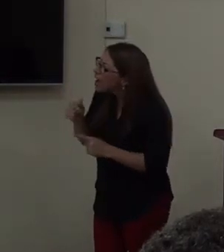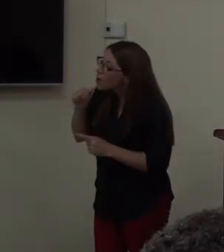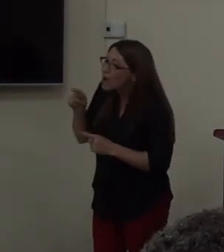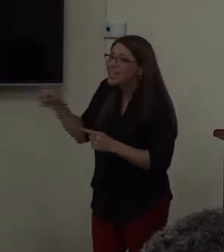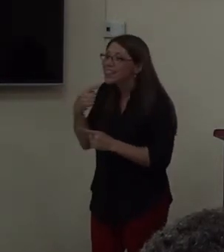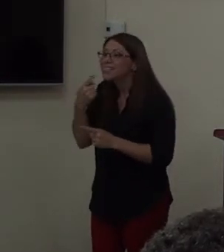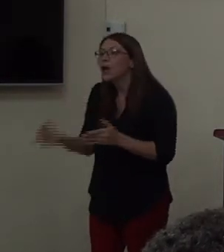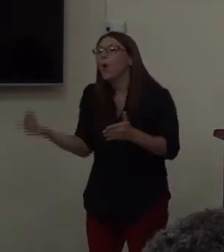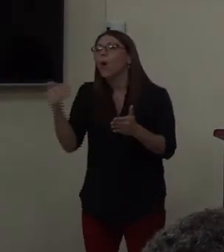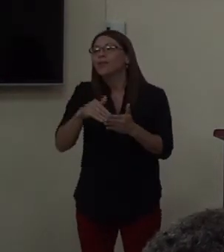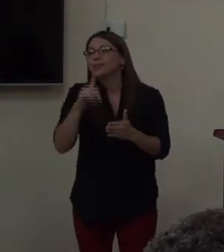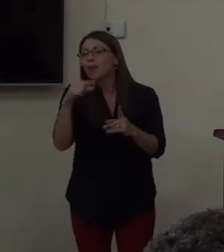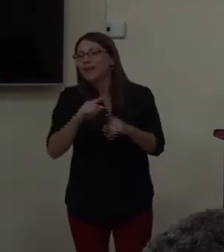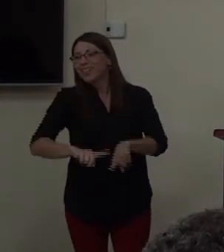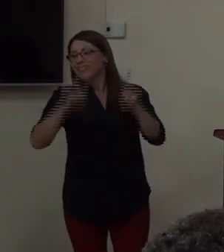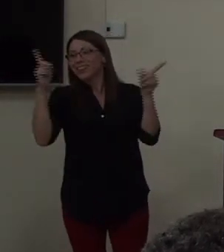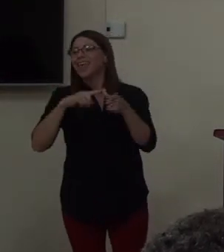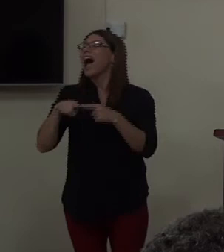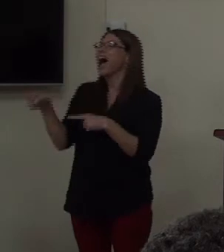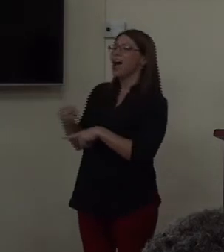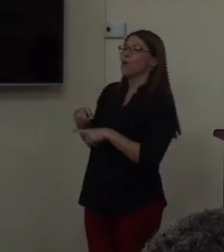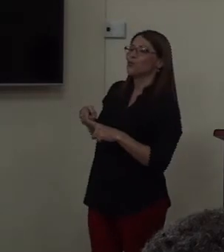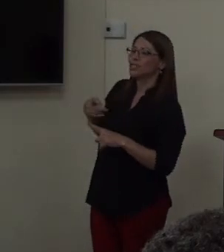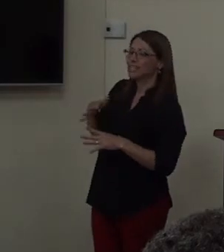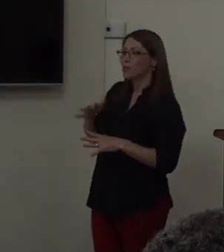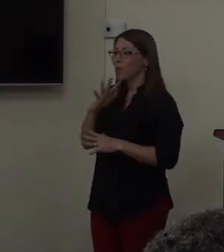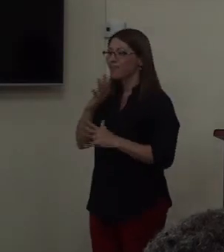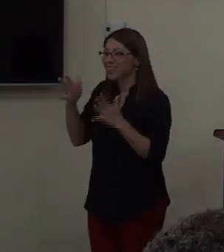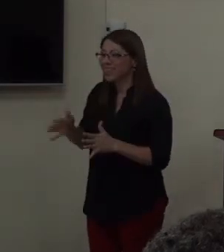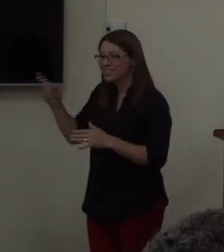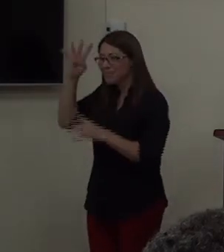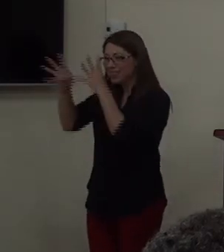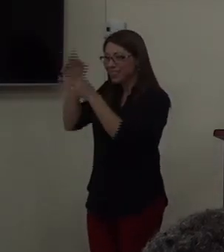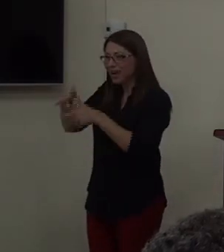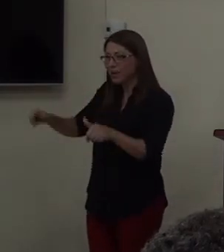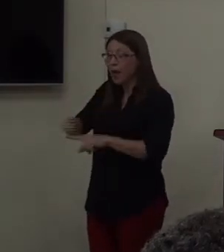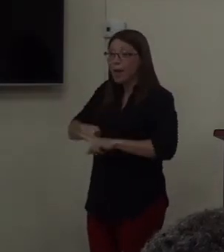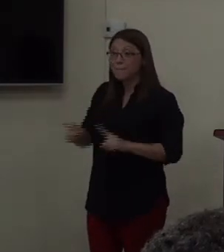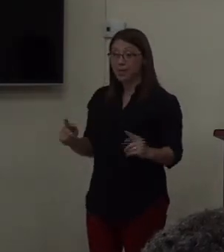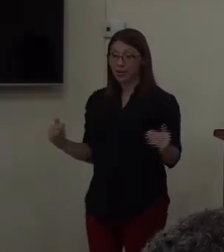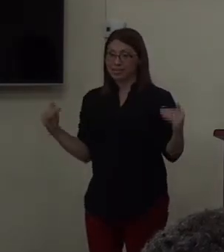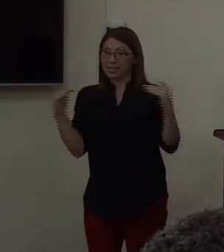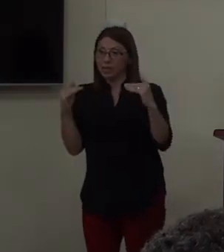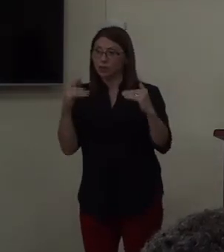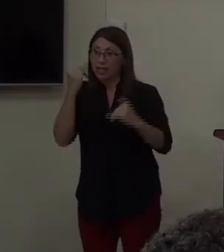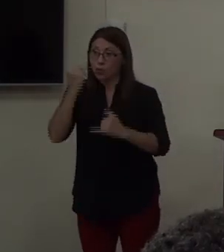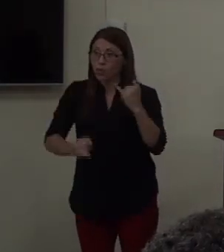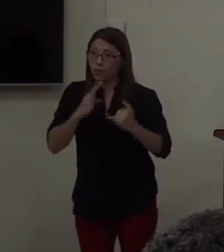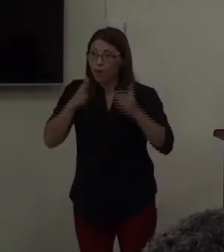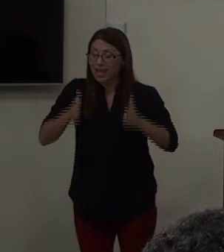un segundo hablante, un hablante que está inventando la lengua. Pero es porque el estatus de último hablante tiene un prestigio nacional